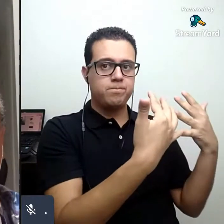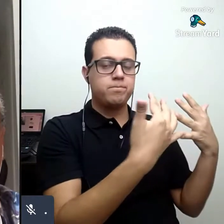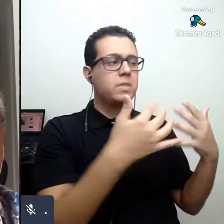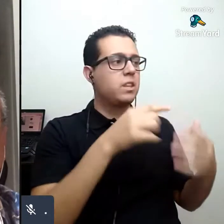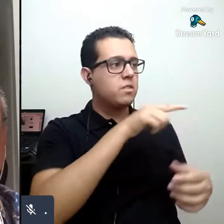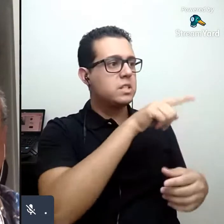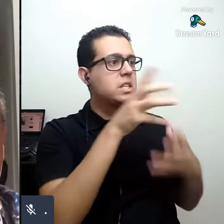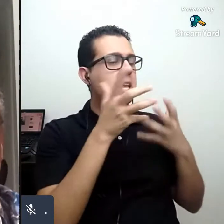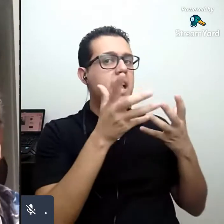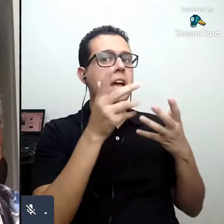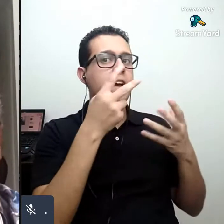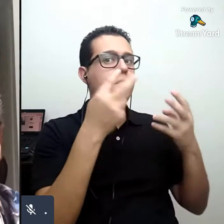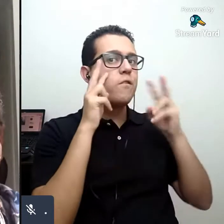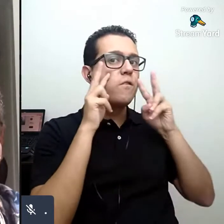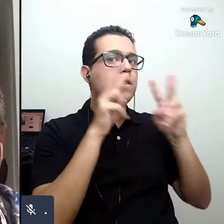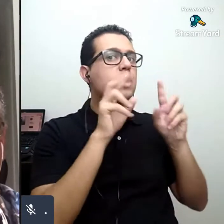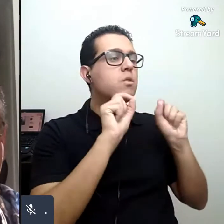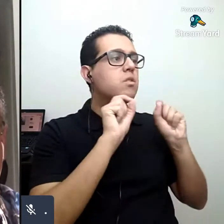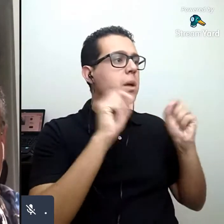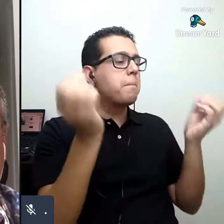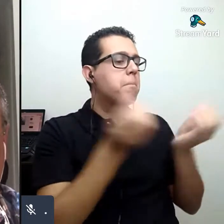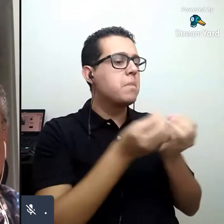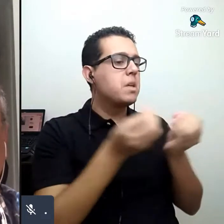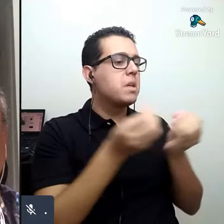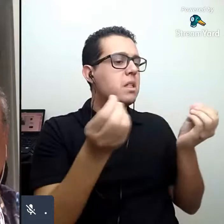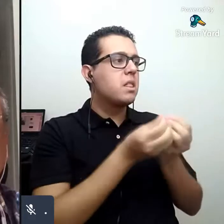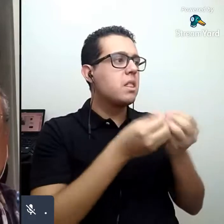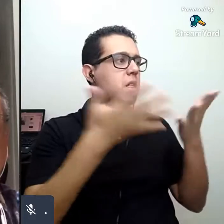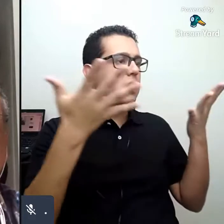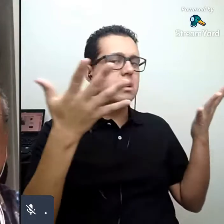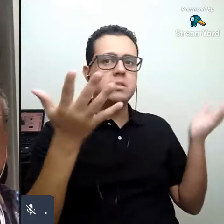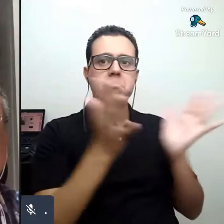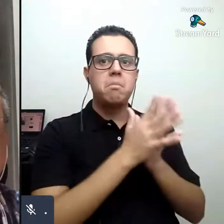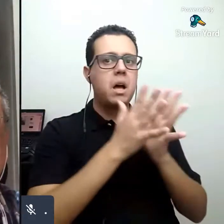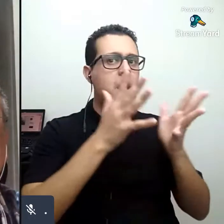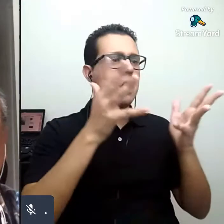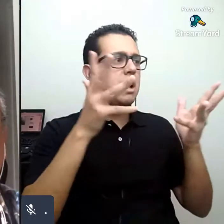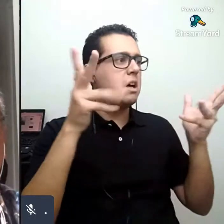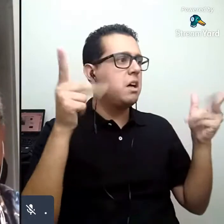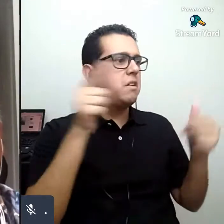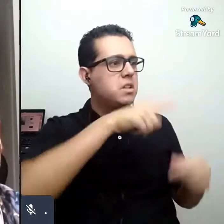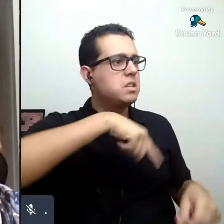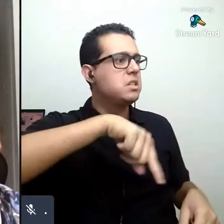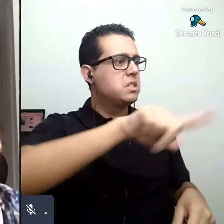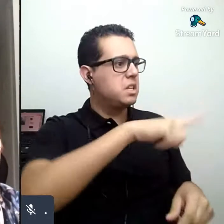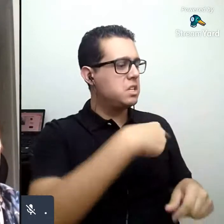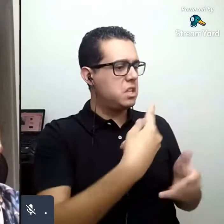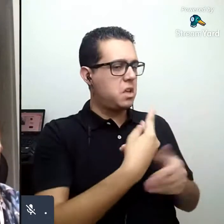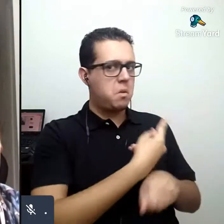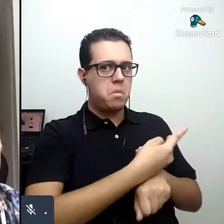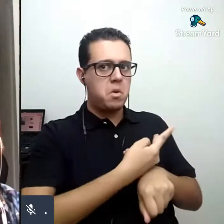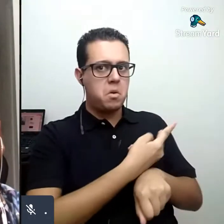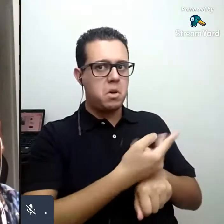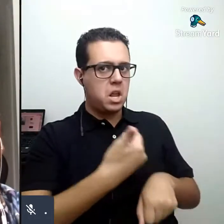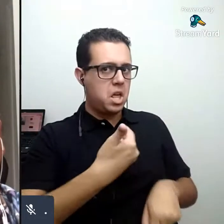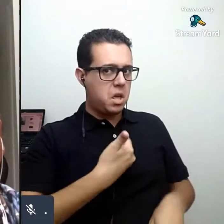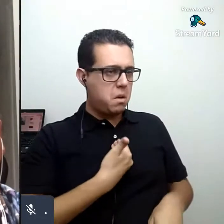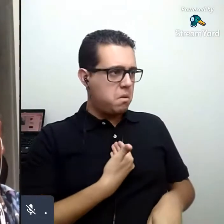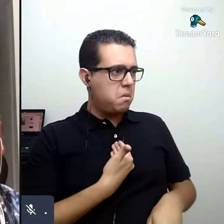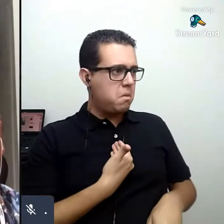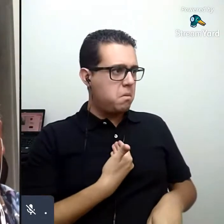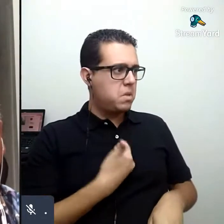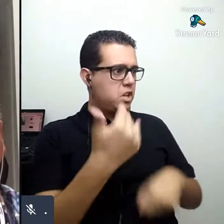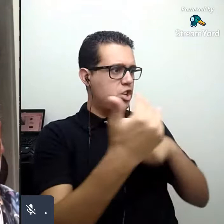são prodígios, são maravilhas. Vocês estão me procurando porque eu